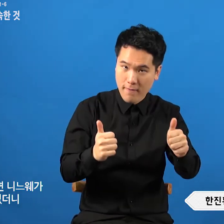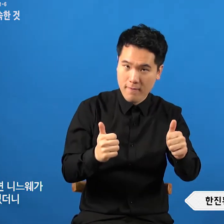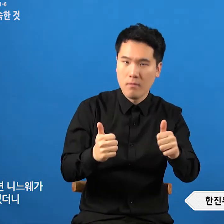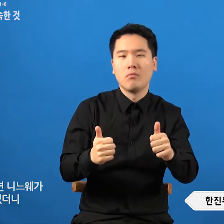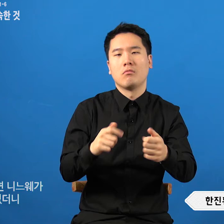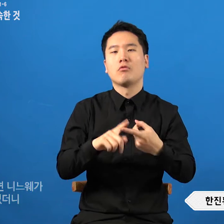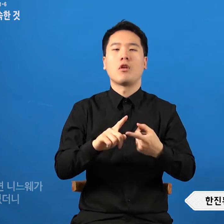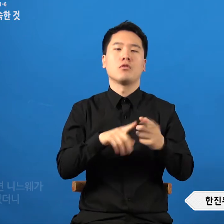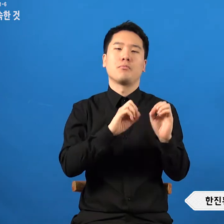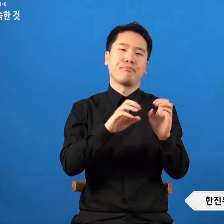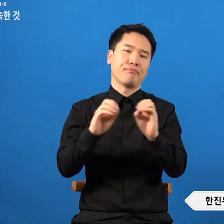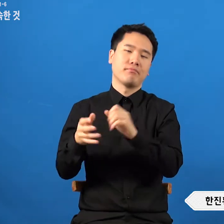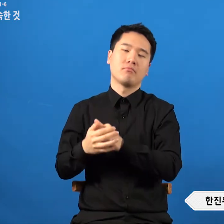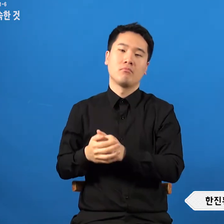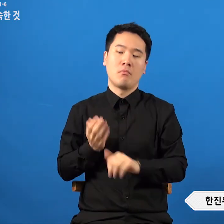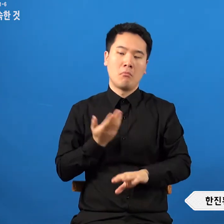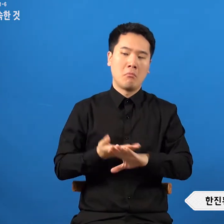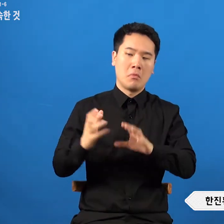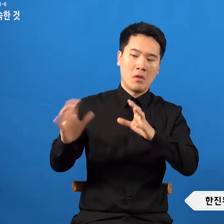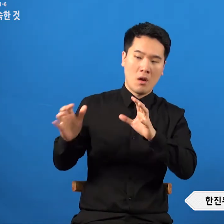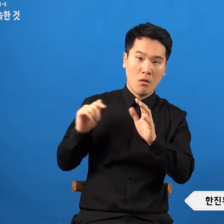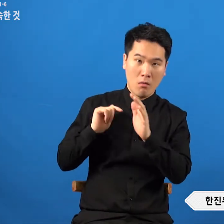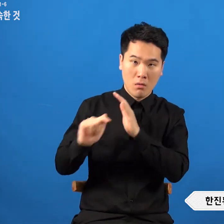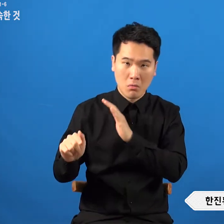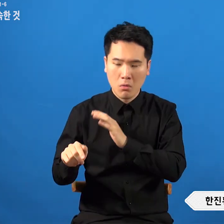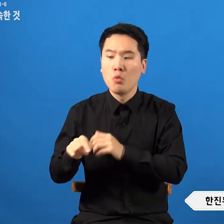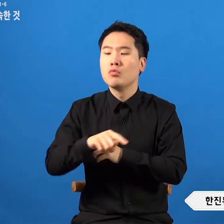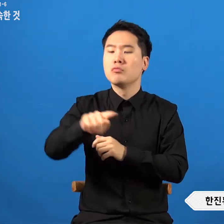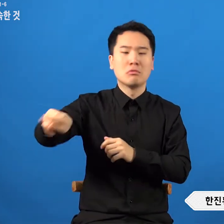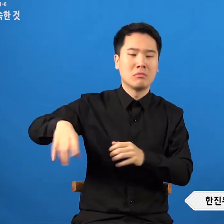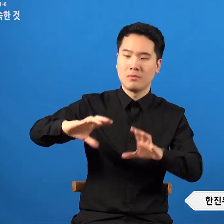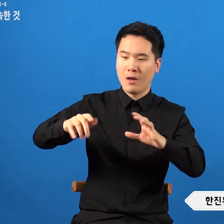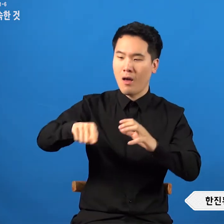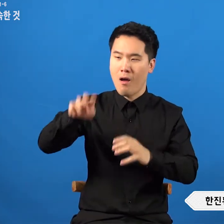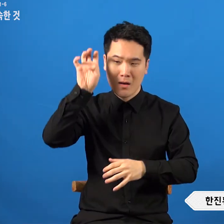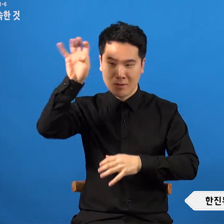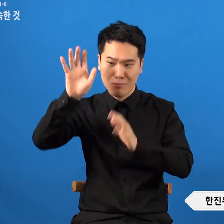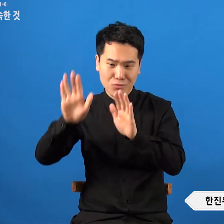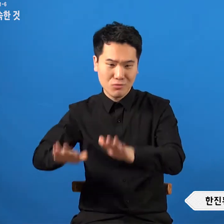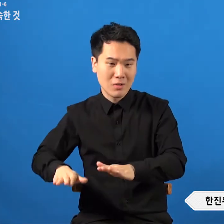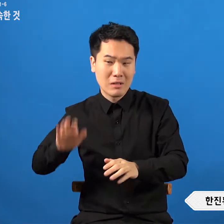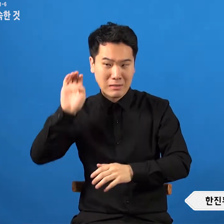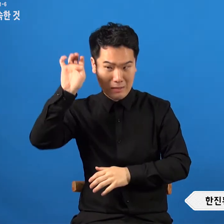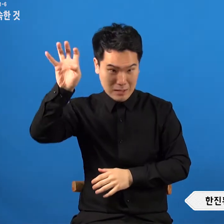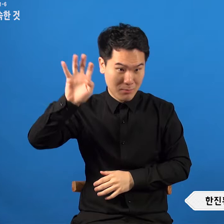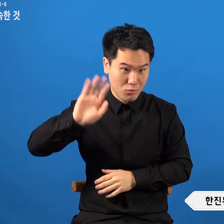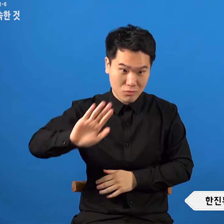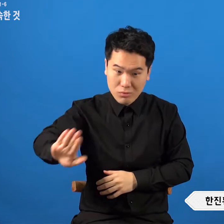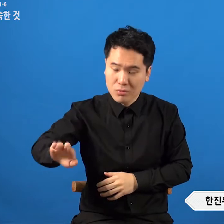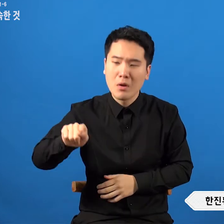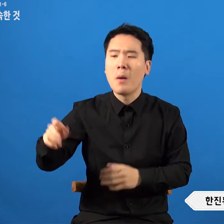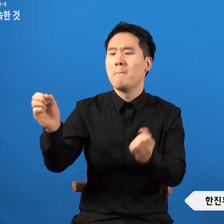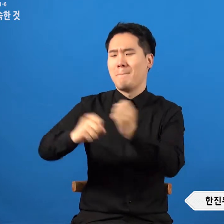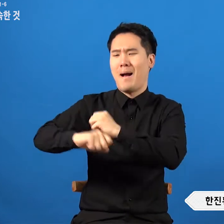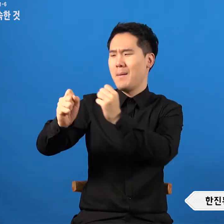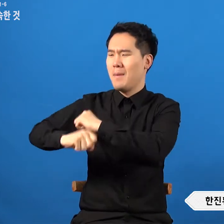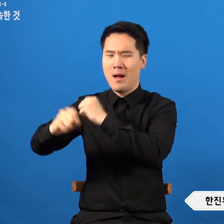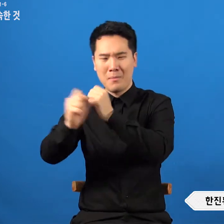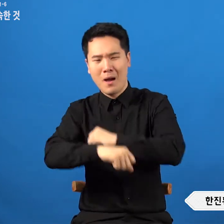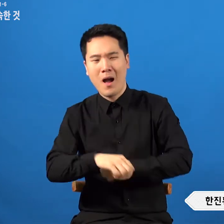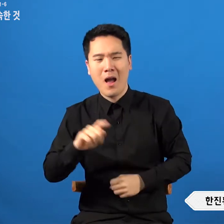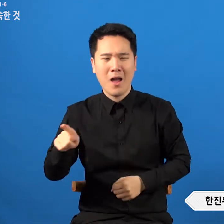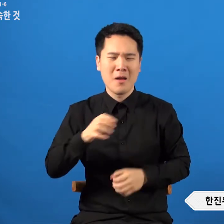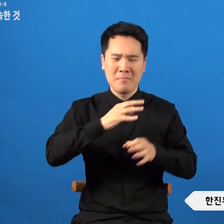남의 나라에 가서 너희 나라는 한 40일 지나면 완전히 망한다, 그렇게 외쳐대면